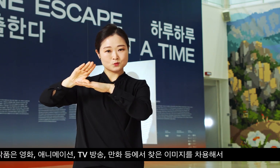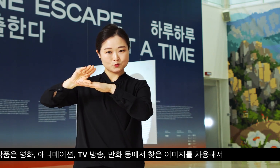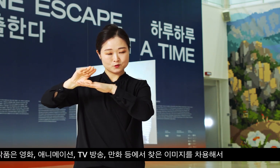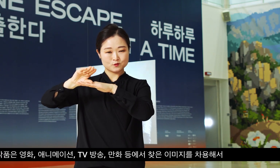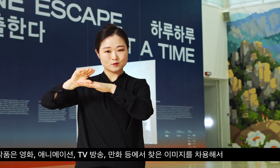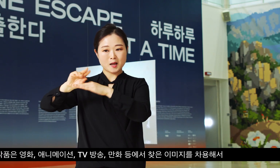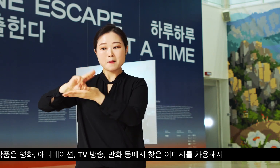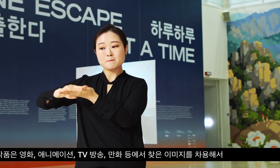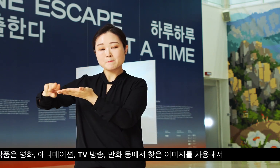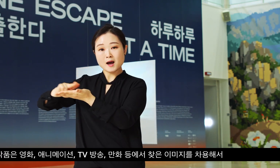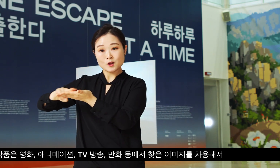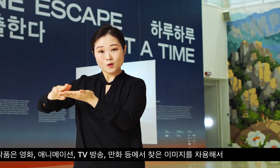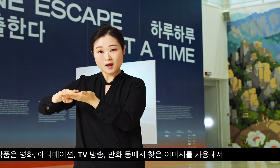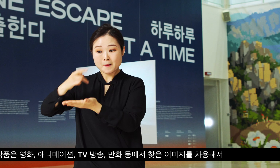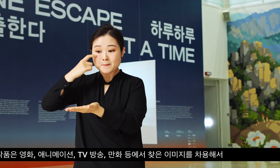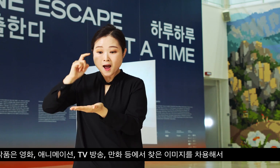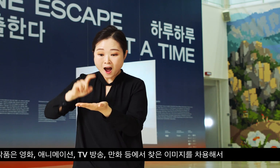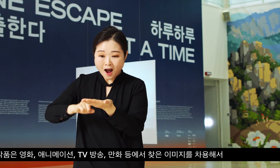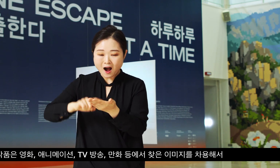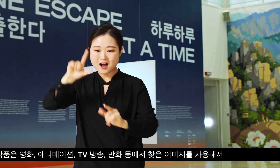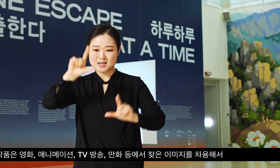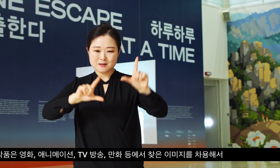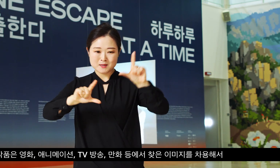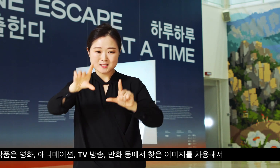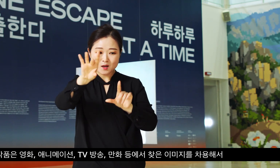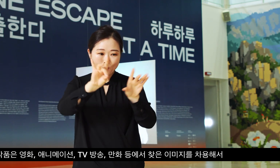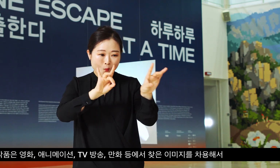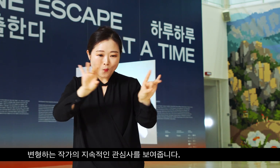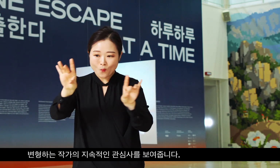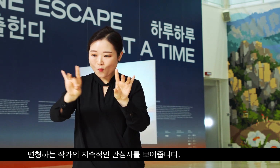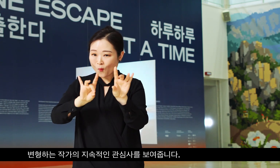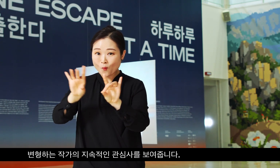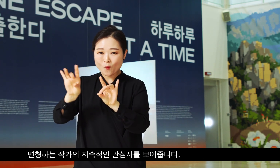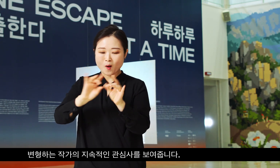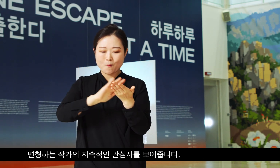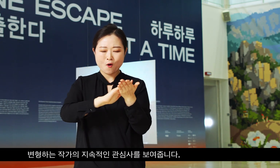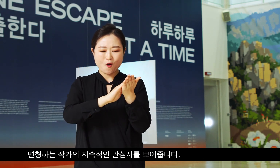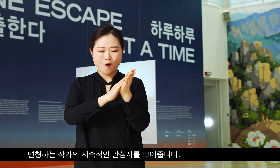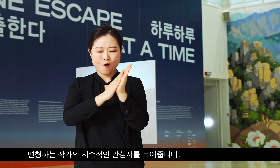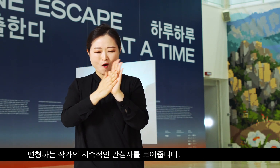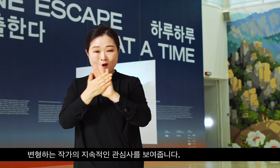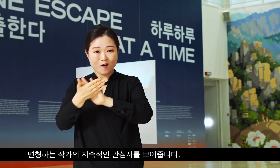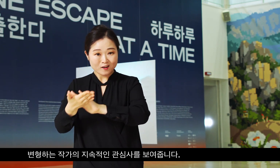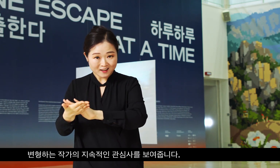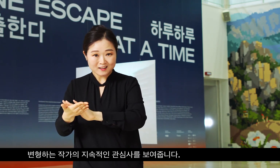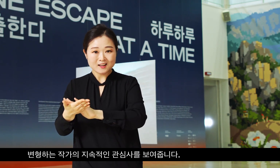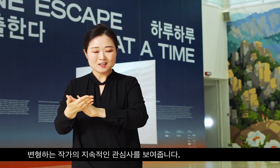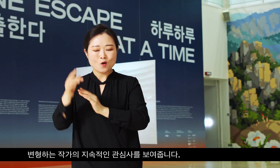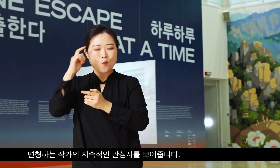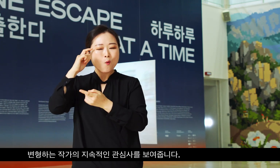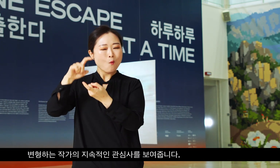만화 등에서 찾은 이미지를 차용해서 변형하는 작가의 지속적인 관심사를